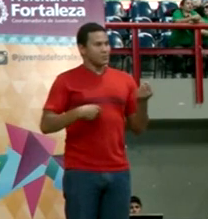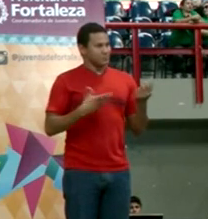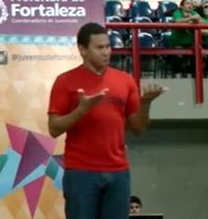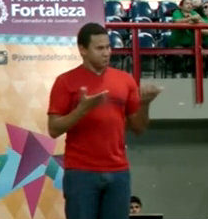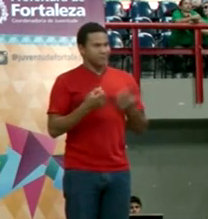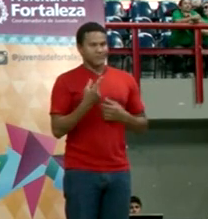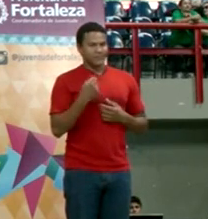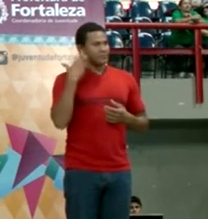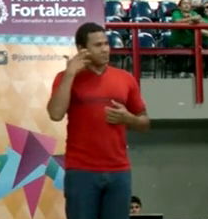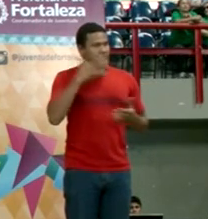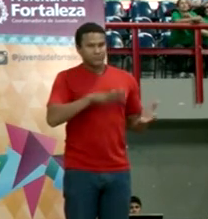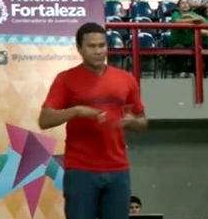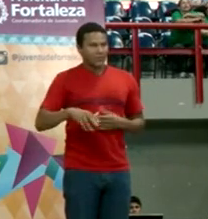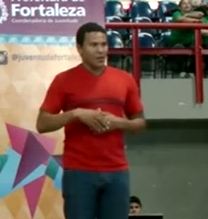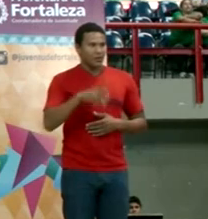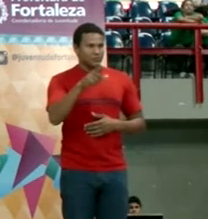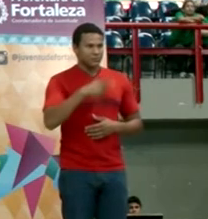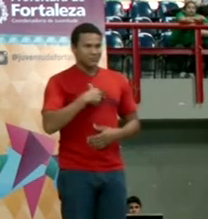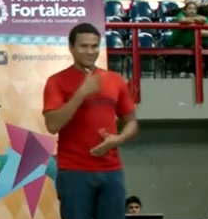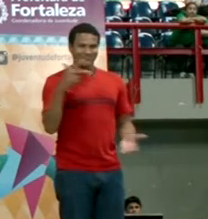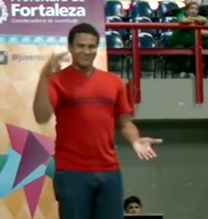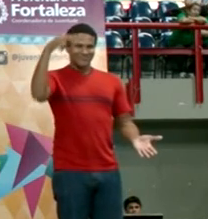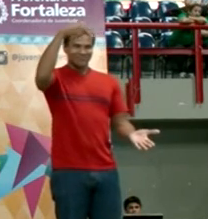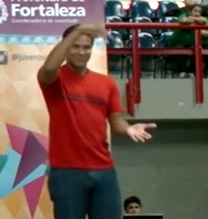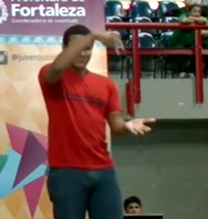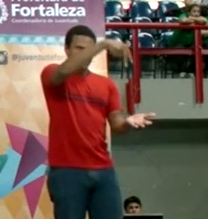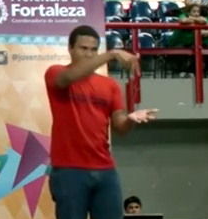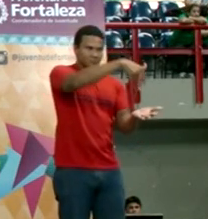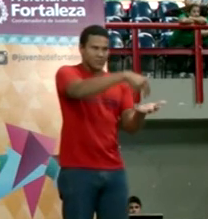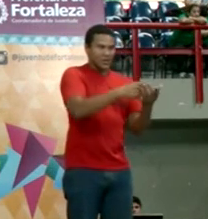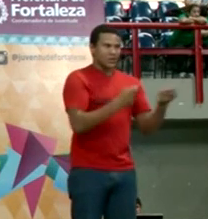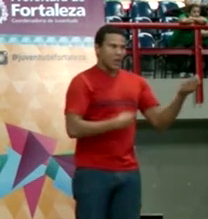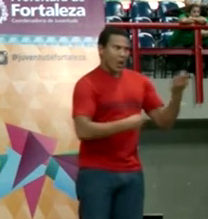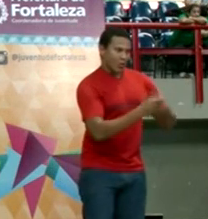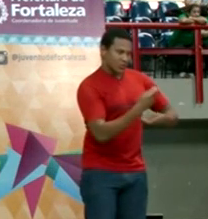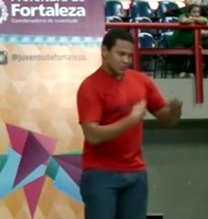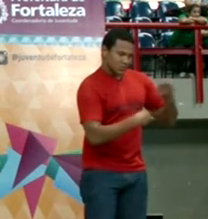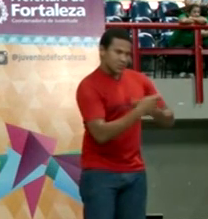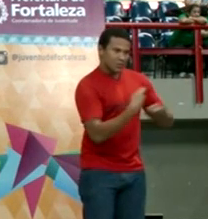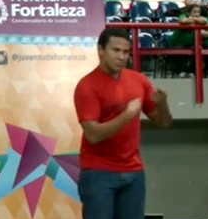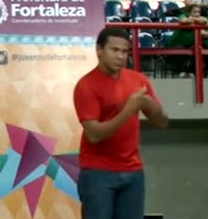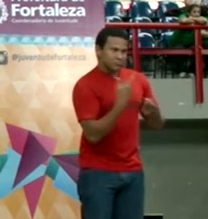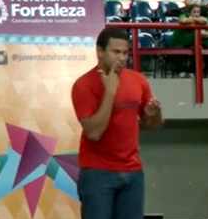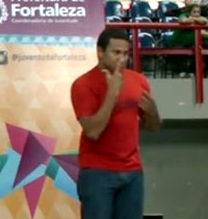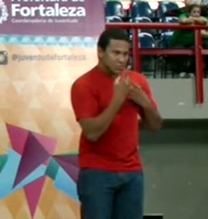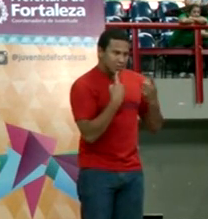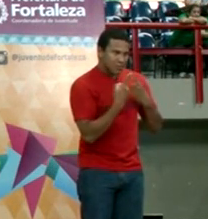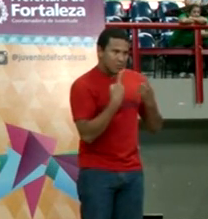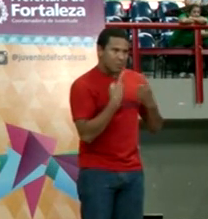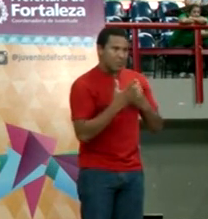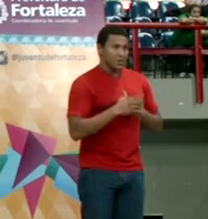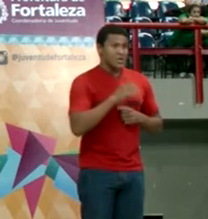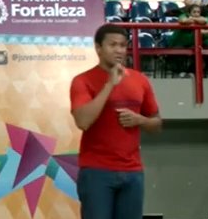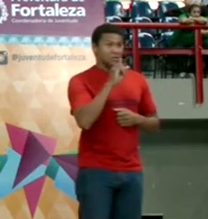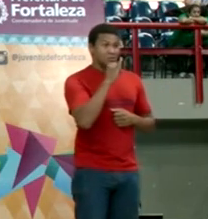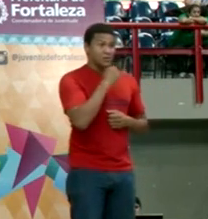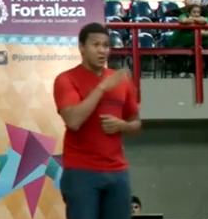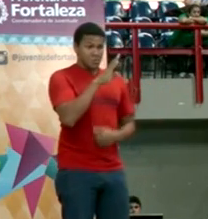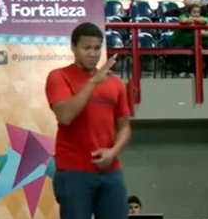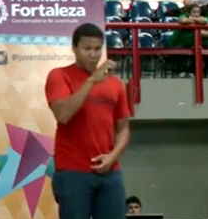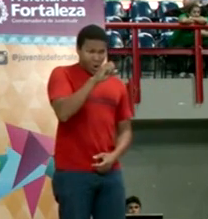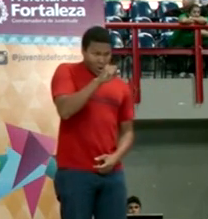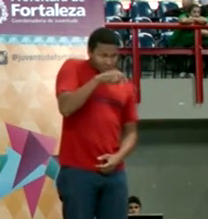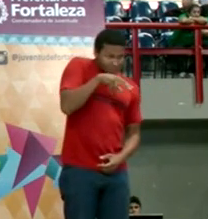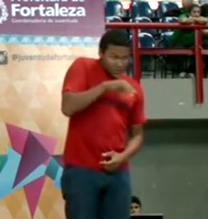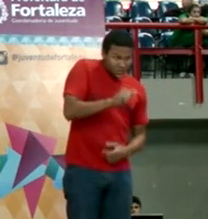reunião diplomática. Ele está indo para negociar com a Bósnia. Se a reunião der certo, Bósnia e Áustria